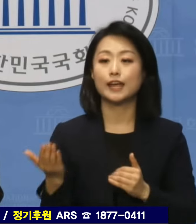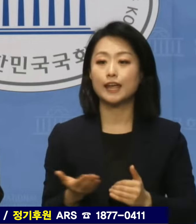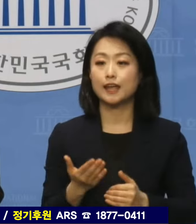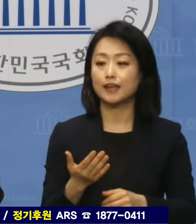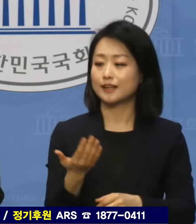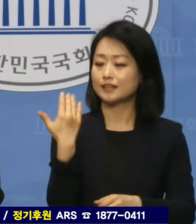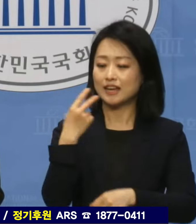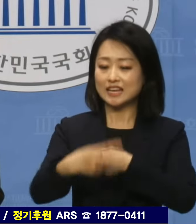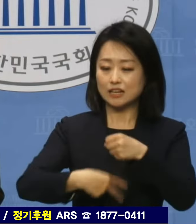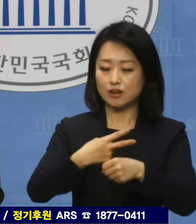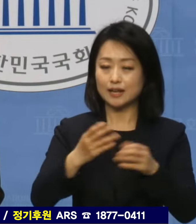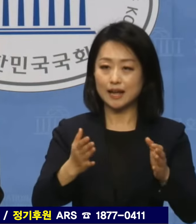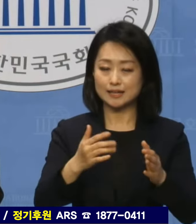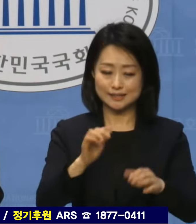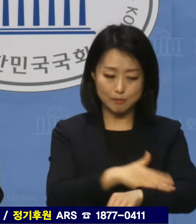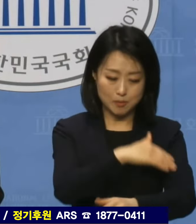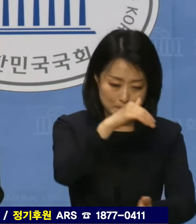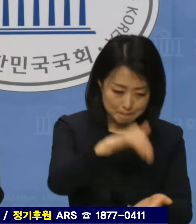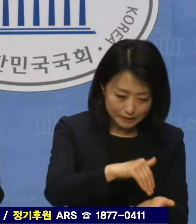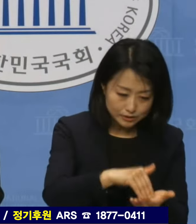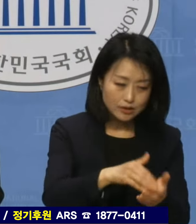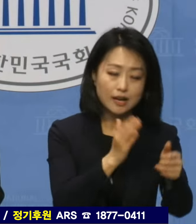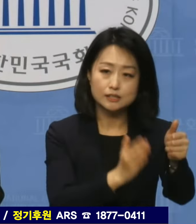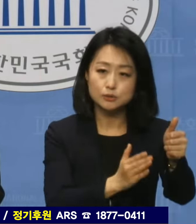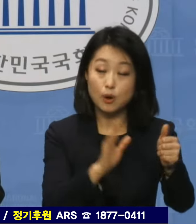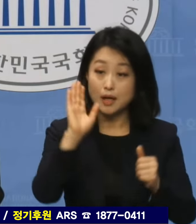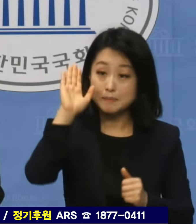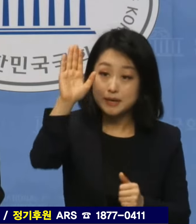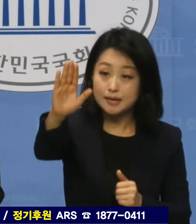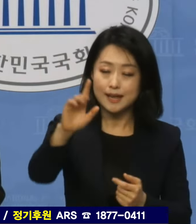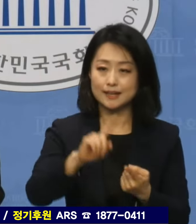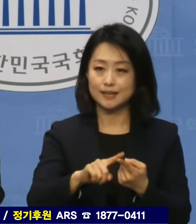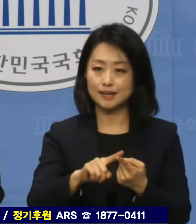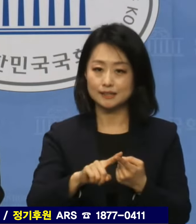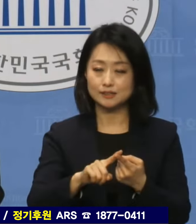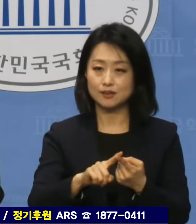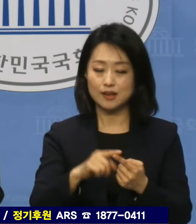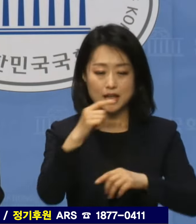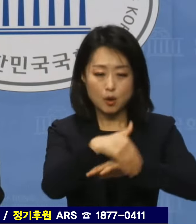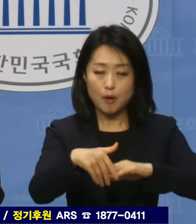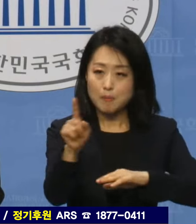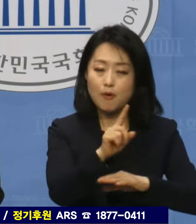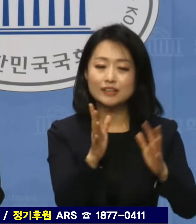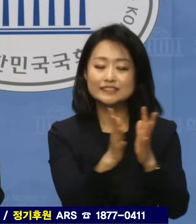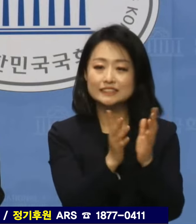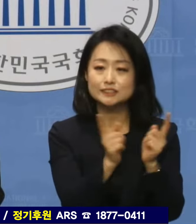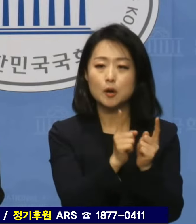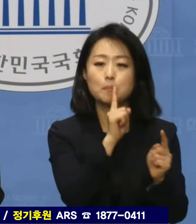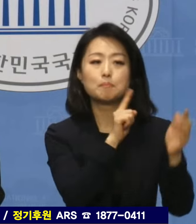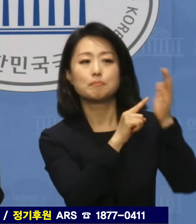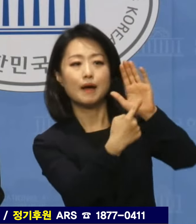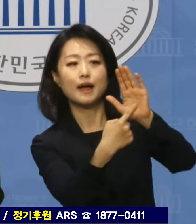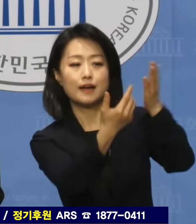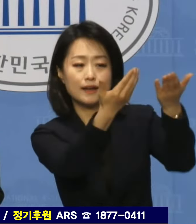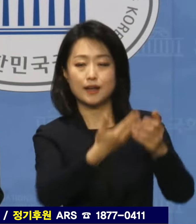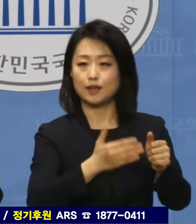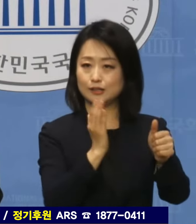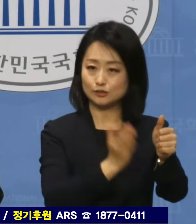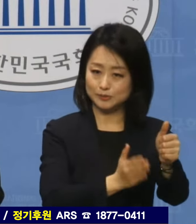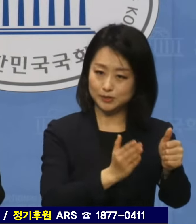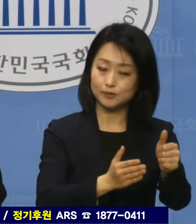지난 2년의 반성과 앞으로의 나아갈 길을 직접 밝힐 자리를 다시 마련하시기